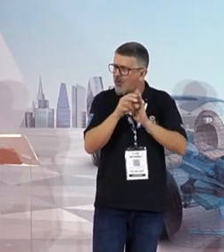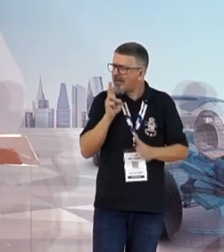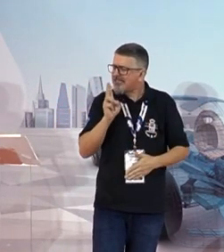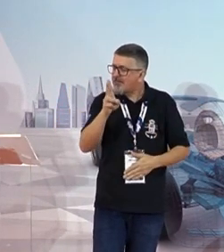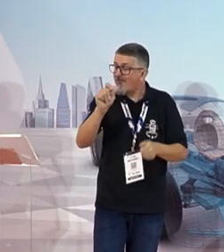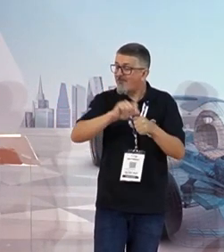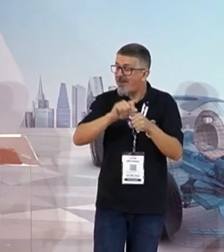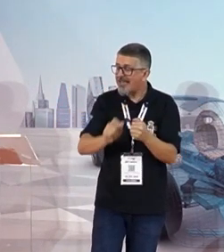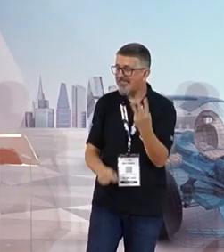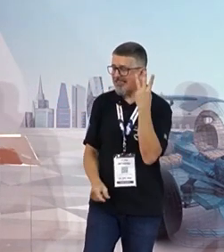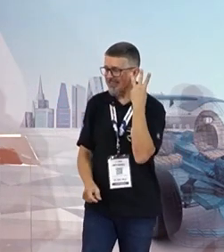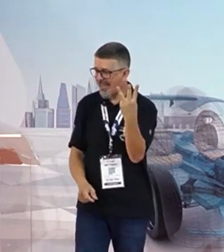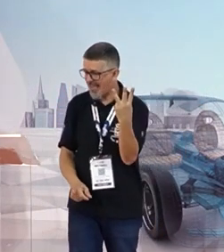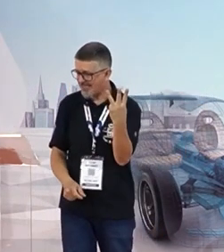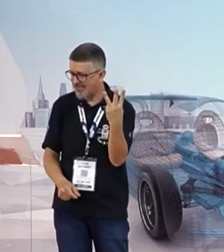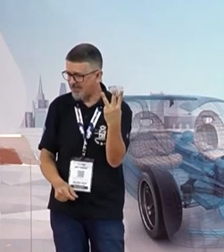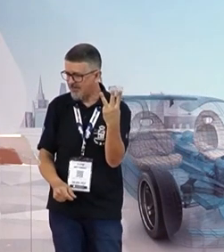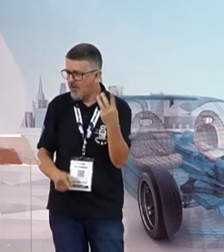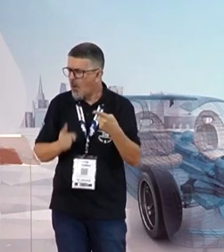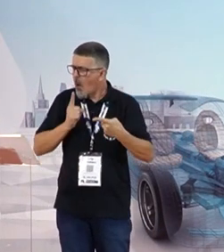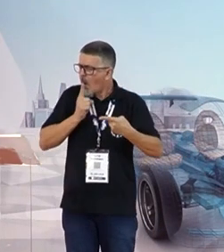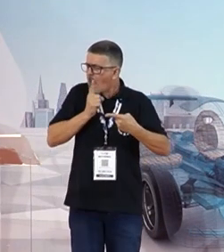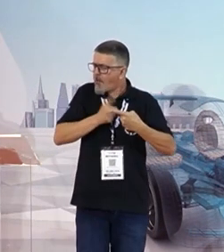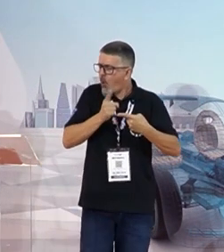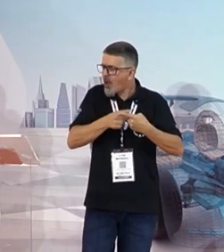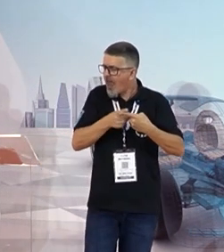Sobre orçamentos, então, sempre fazer três orçamentos,